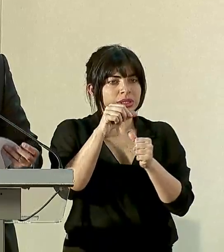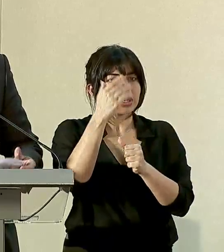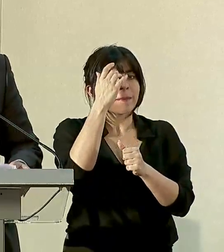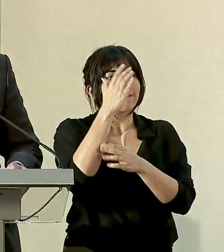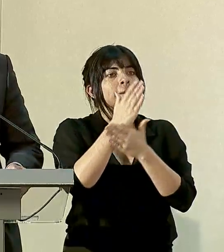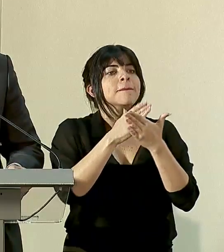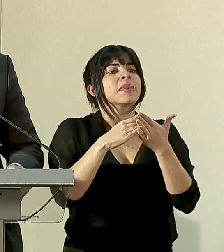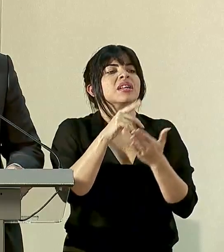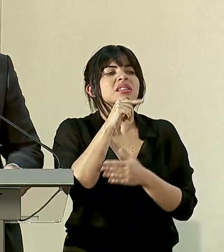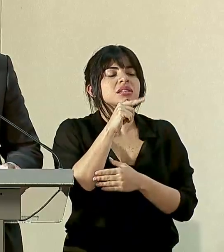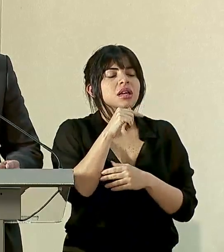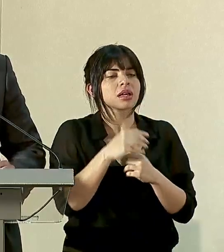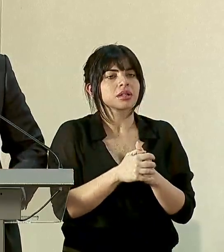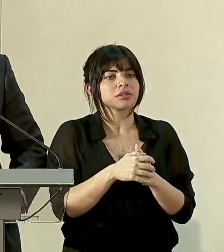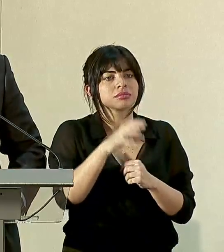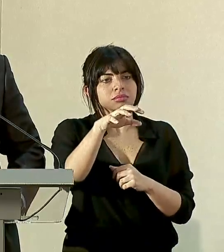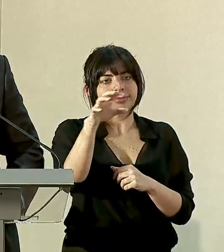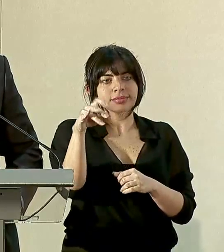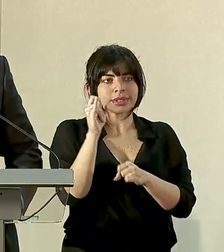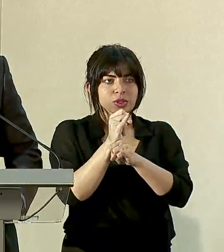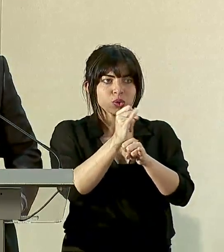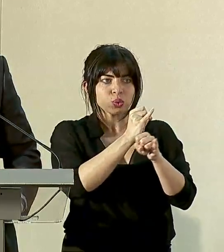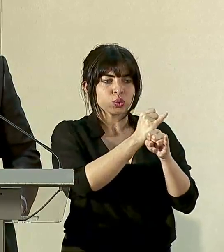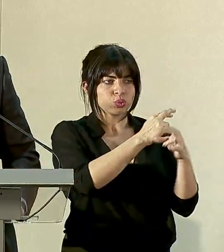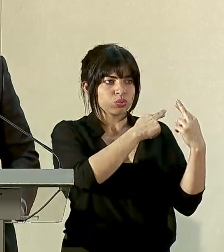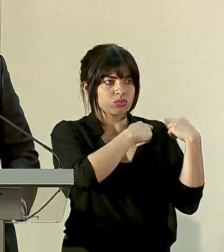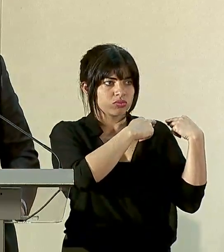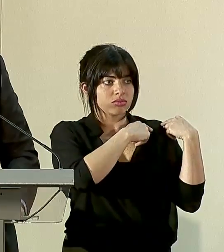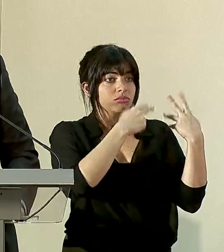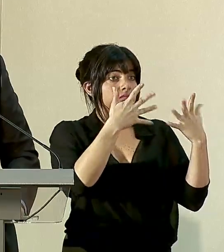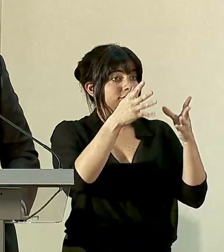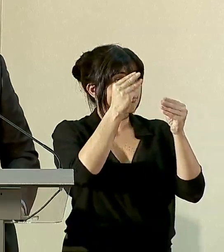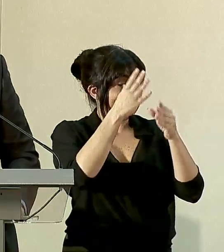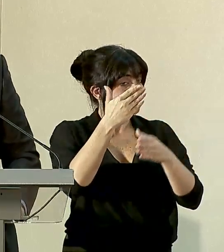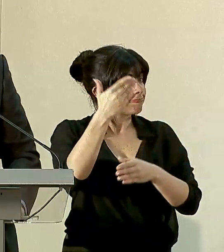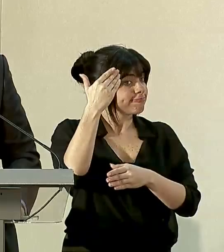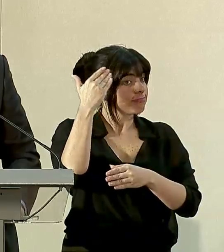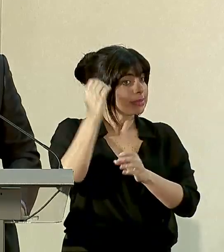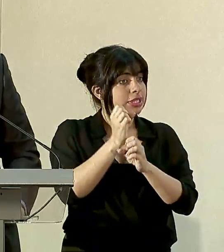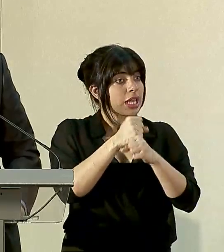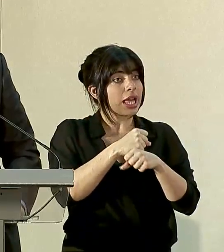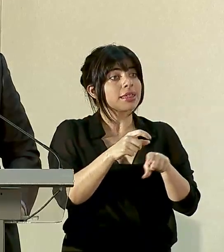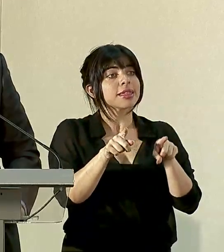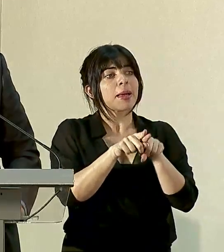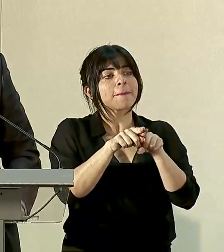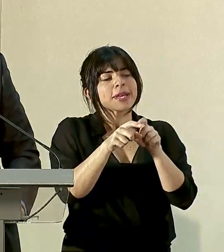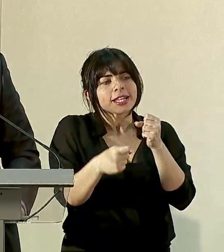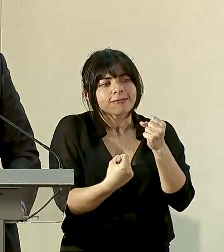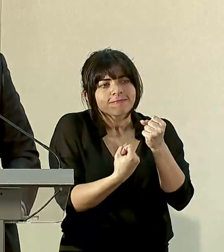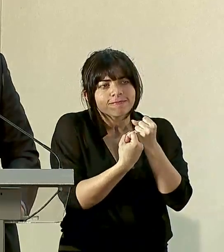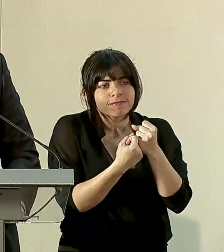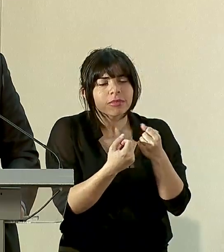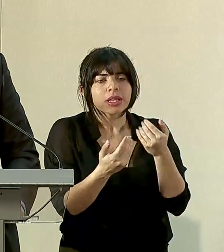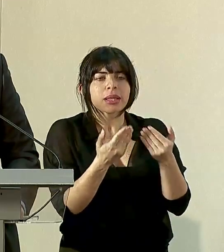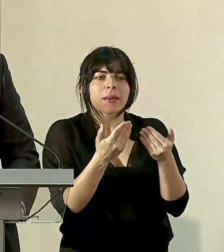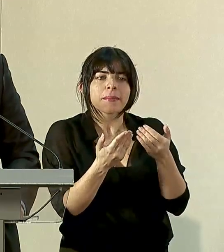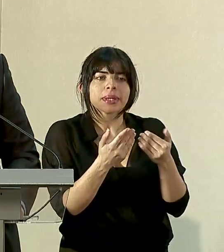por parte de las instituciones respectivas, como ya se viene haciendo, y reforzando